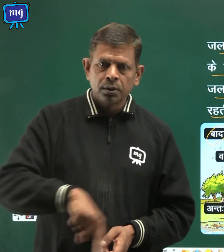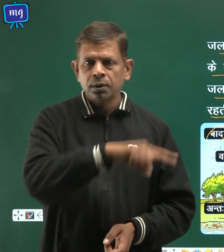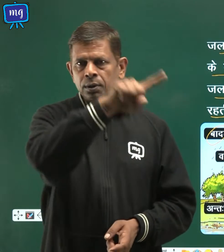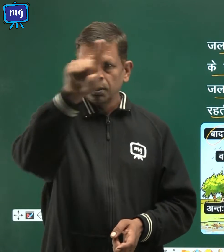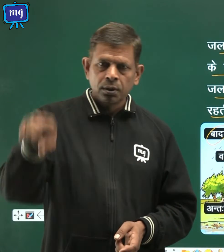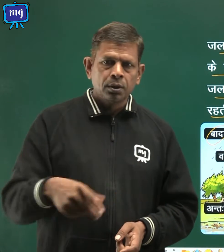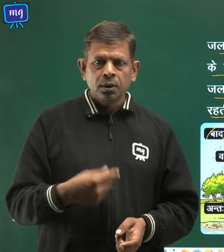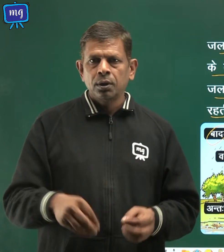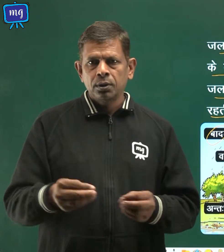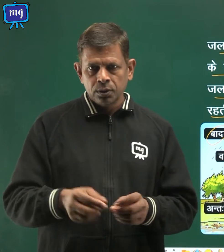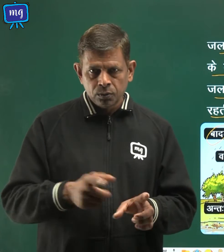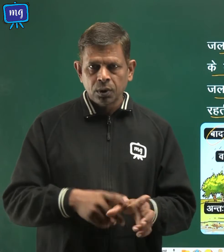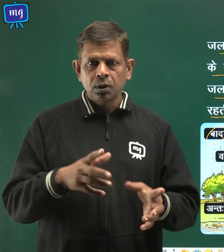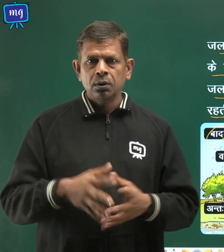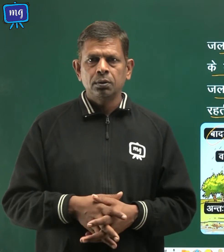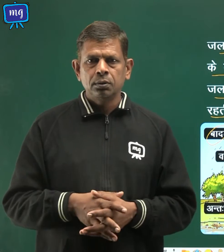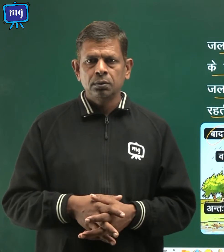जल चक्र के द्वारा